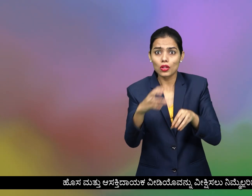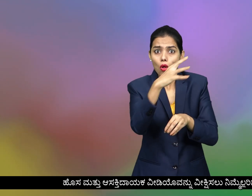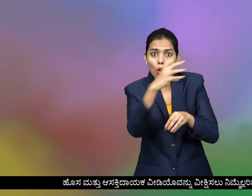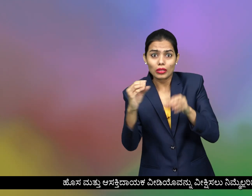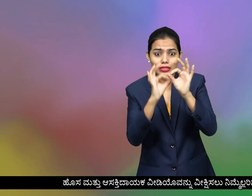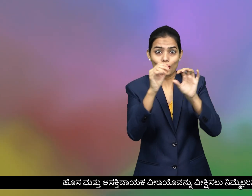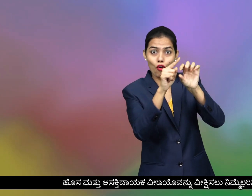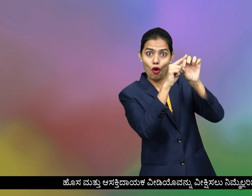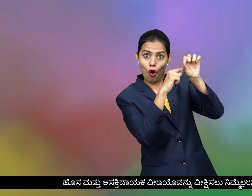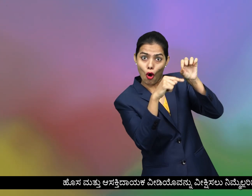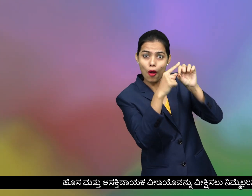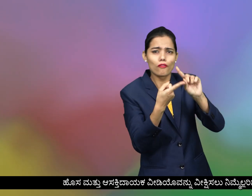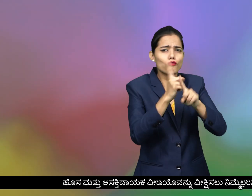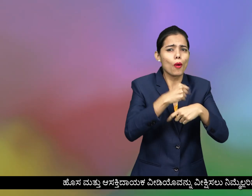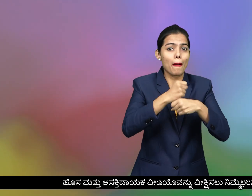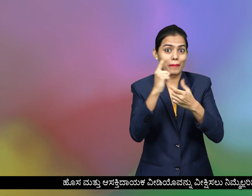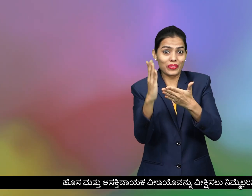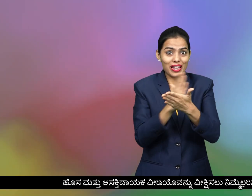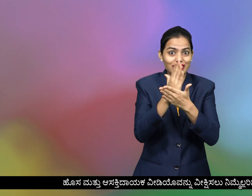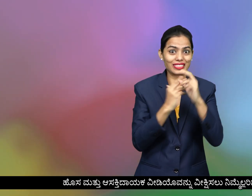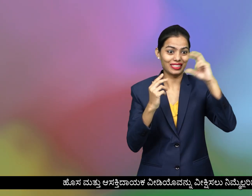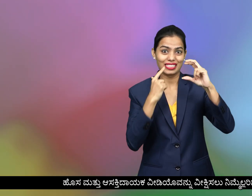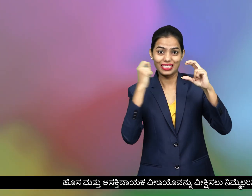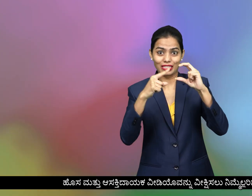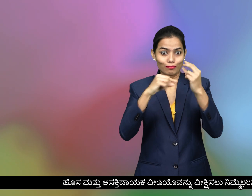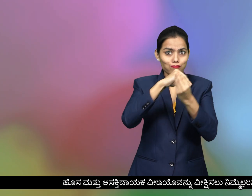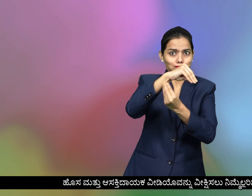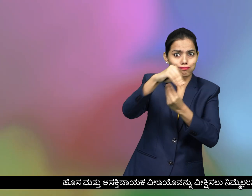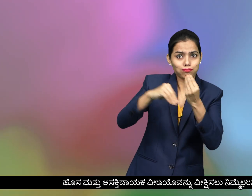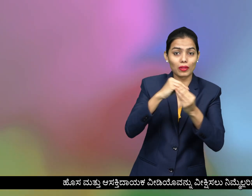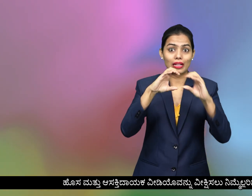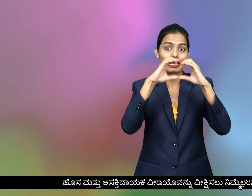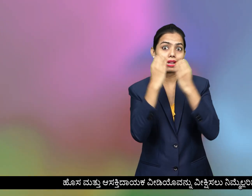ಹೊಸ ಮತ್ತು ಆಸಕ್ತಿದಾಯಕ ವಿಡಿಯೋವನ್ನ ವೀಕ್ಷಿಸಲು ನಿಮ್ಮೆಲ್ಲರಿಗೂ ಸ್ವಾಗತ.